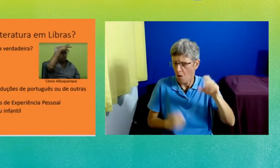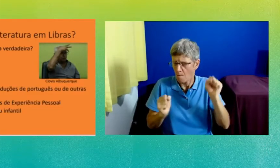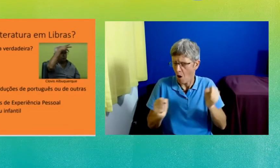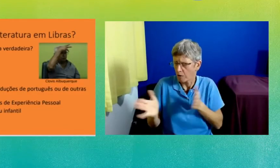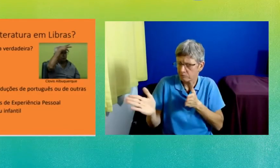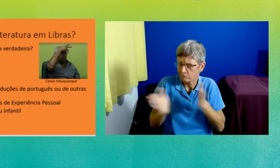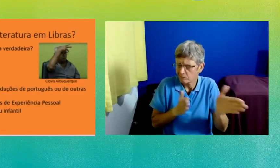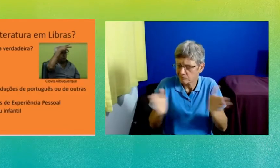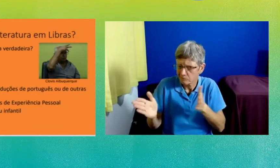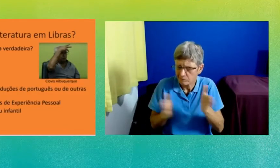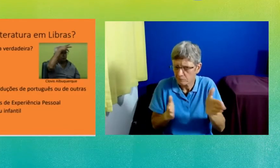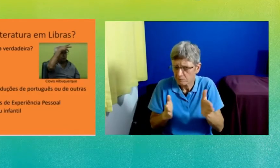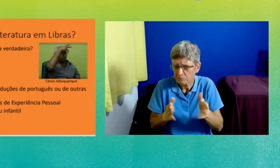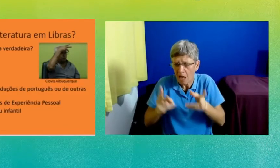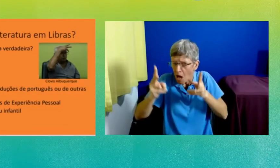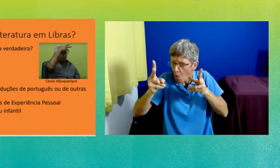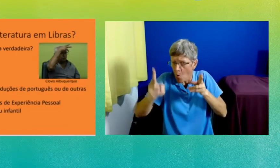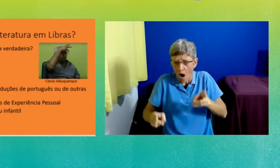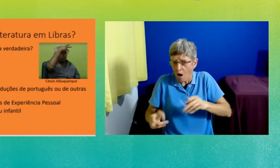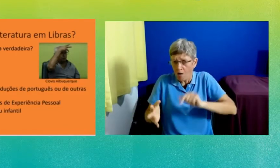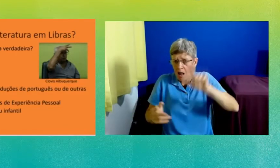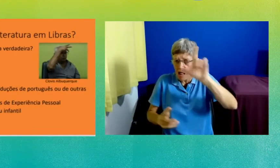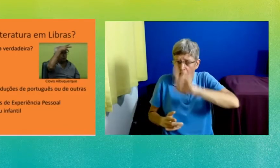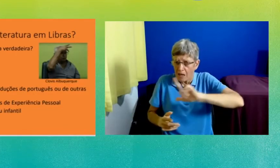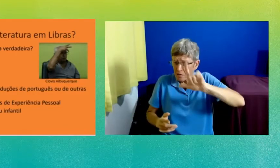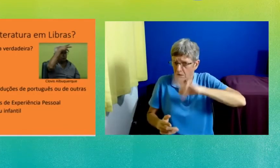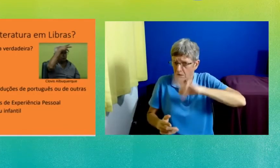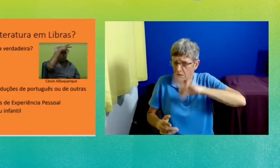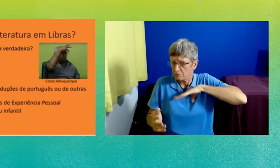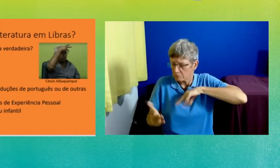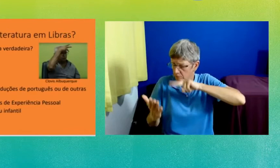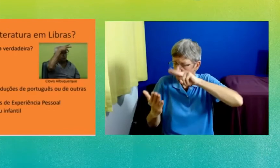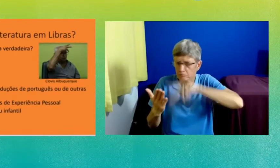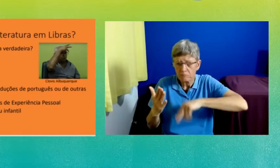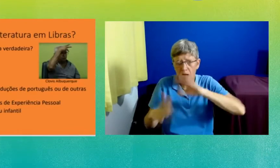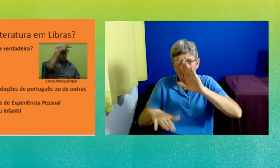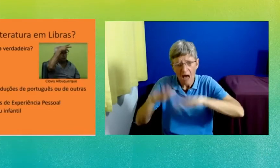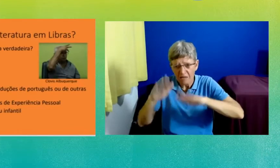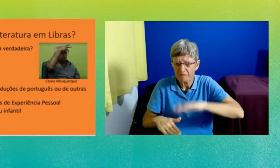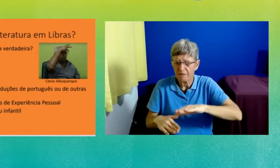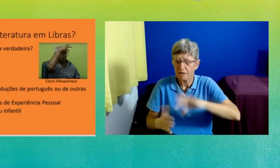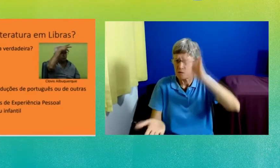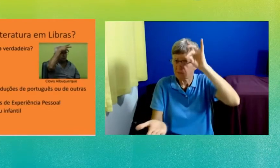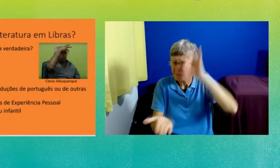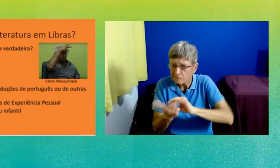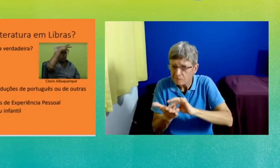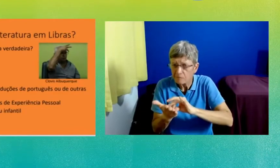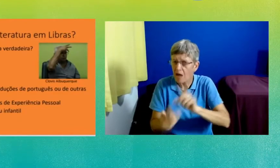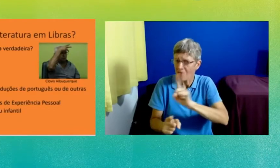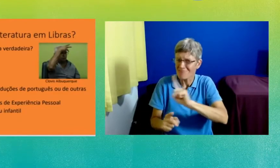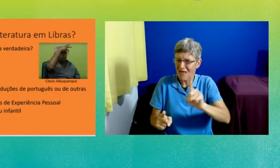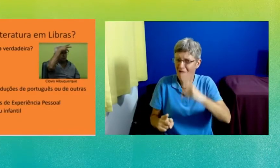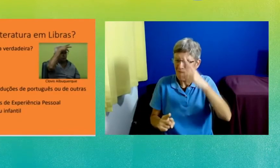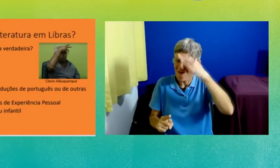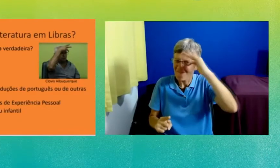ser não, não é uma ficção ou uma não ficção, ela pode ser real ou não,